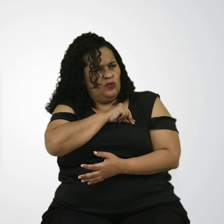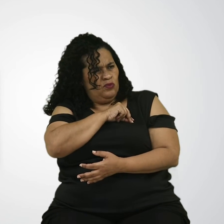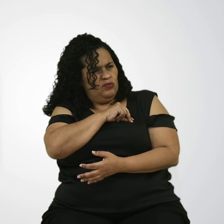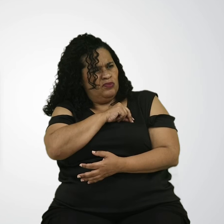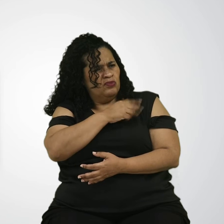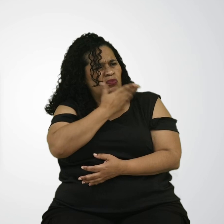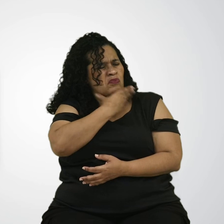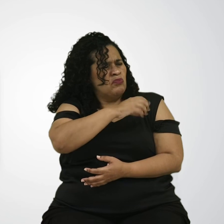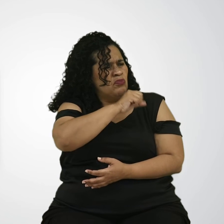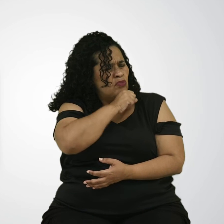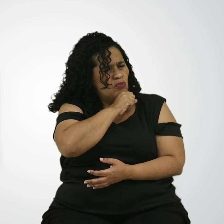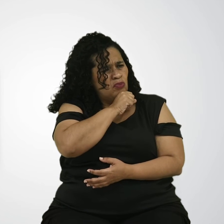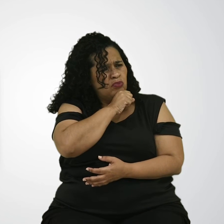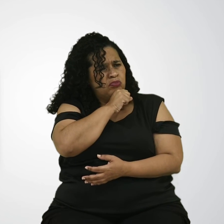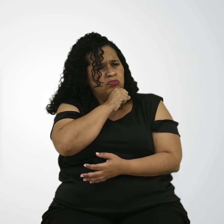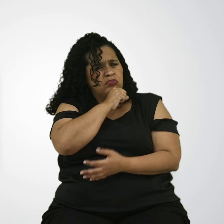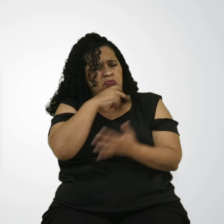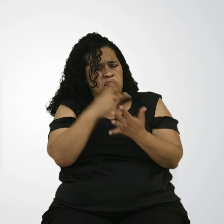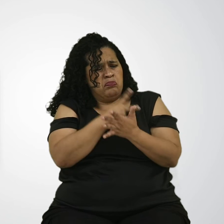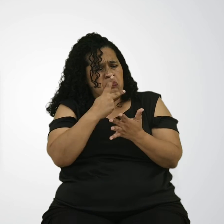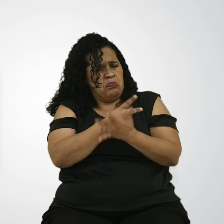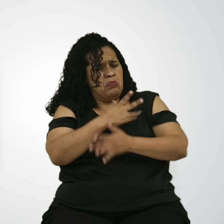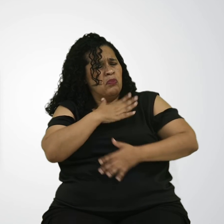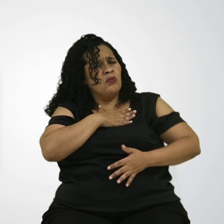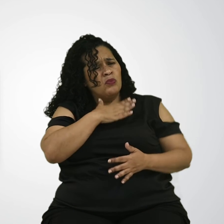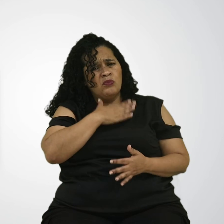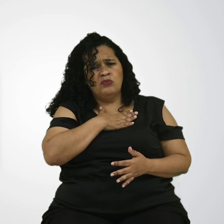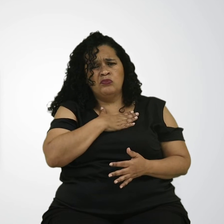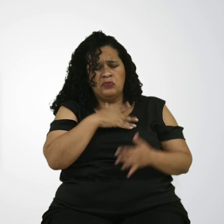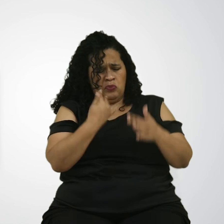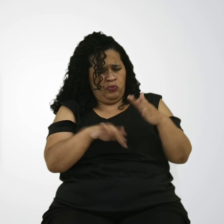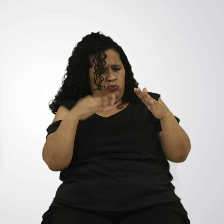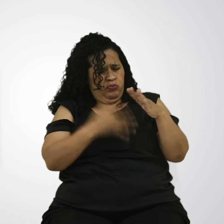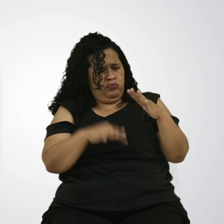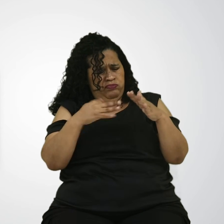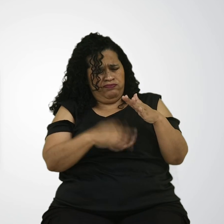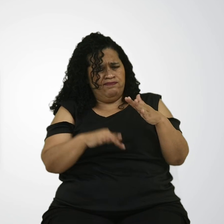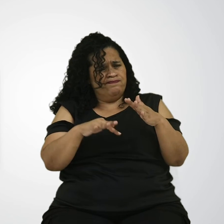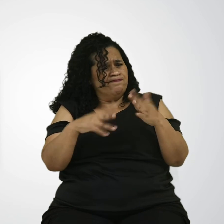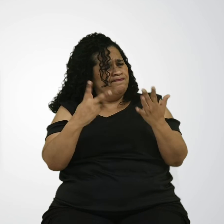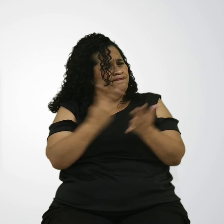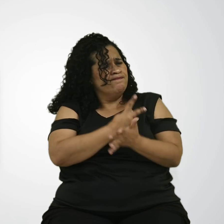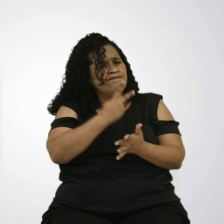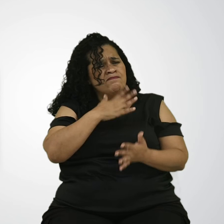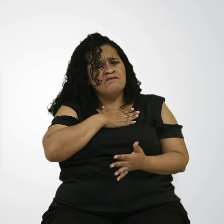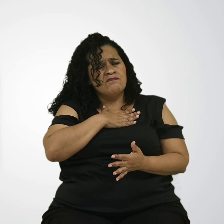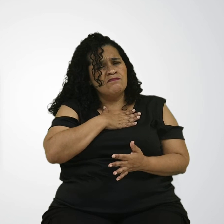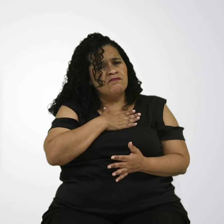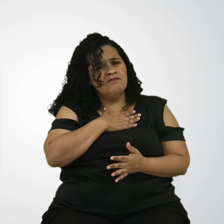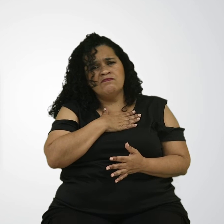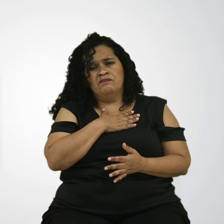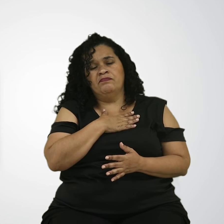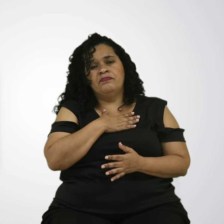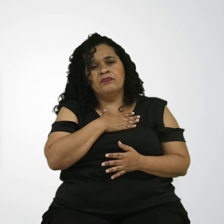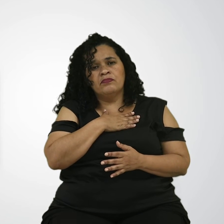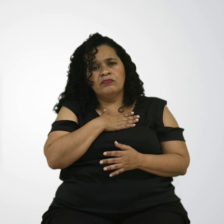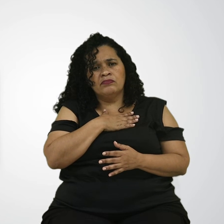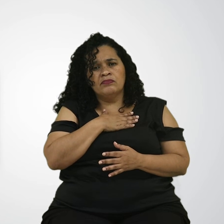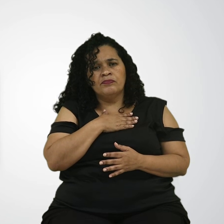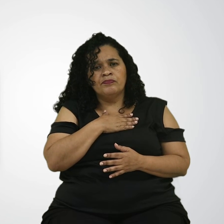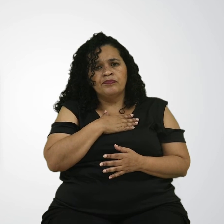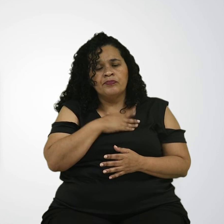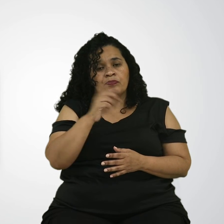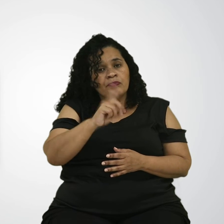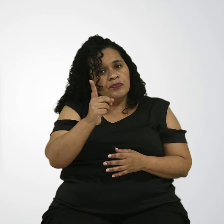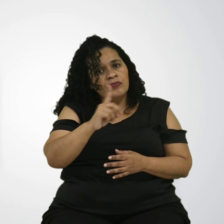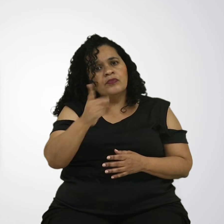injusto. Minha mãe foi injusta. Não, a minha mãe e os meus pais, quando corrigiam a gente, eles faziam, olha, eu vou fazendo isso por causa disso,